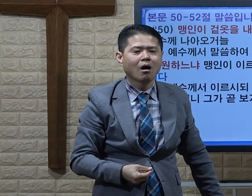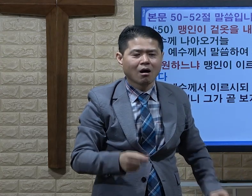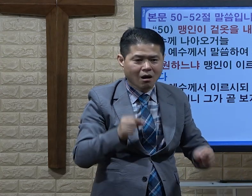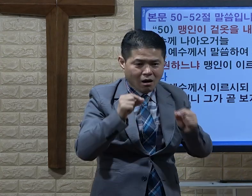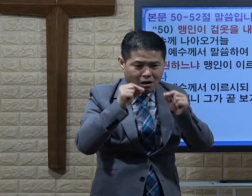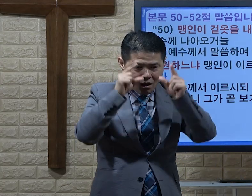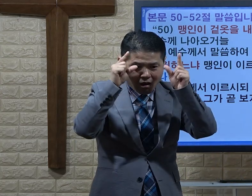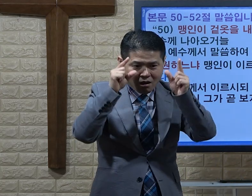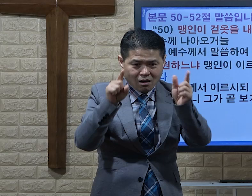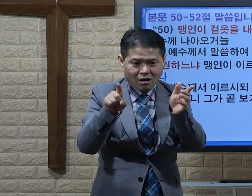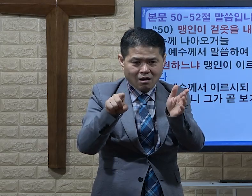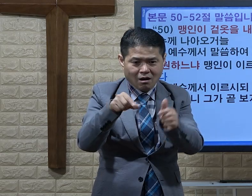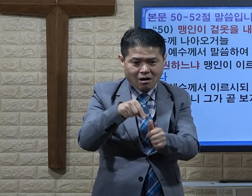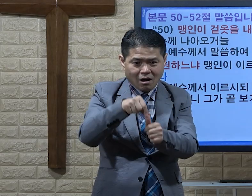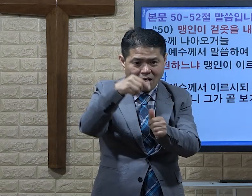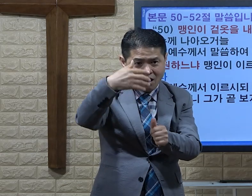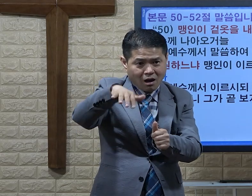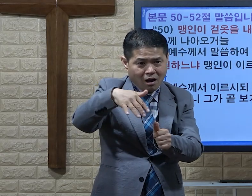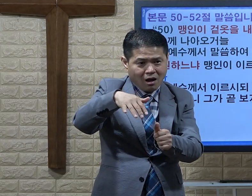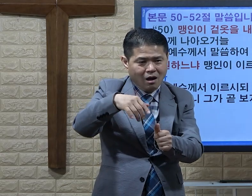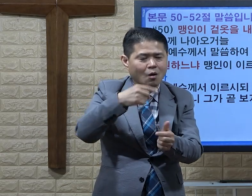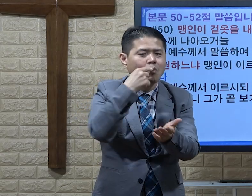상황을 맞이했던 것입니다.